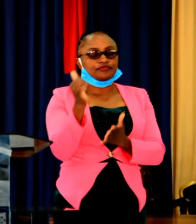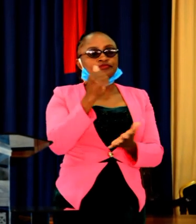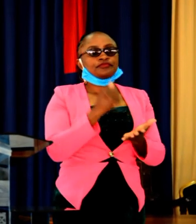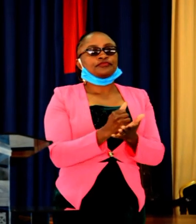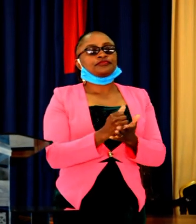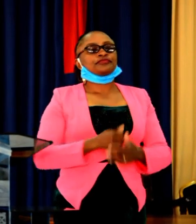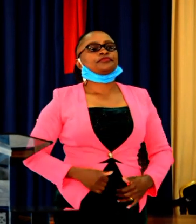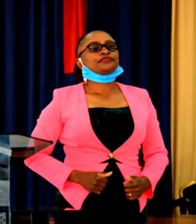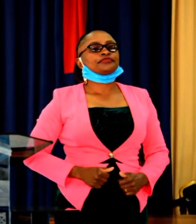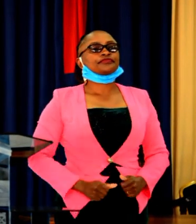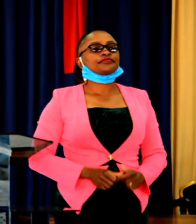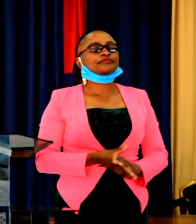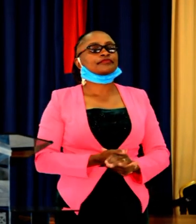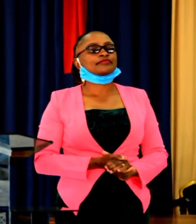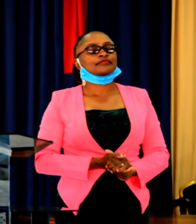Amen.